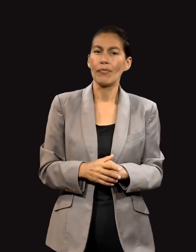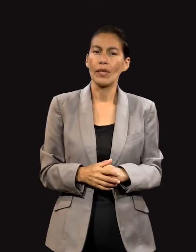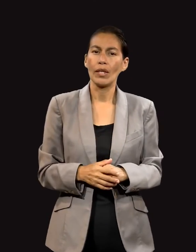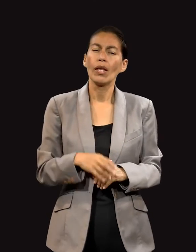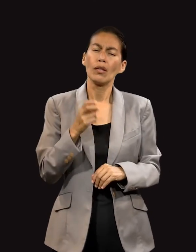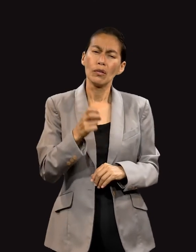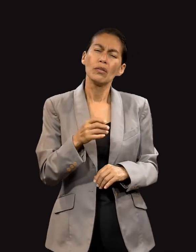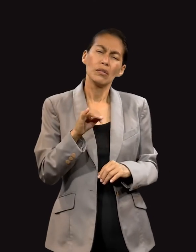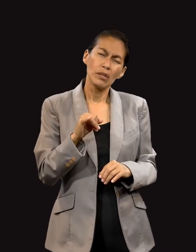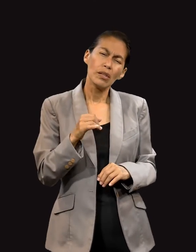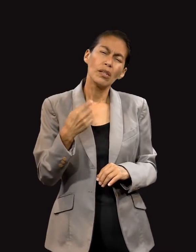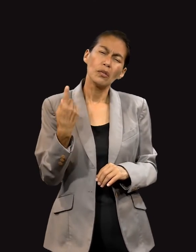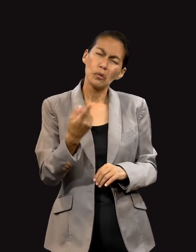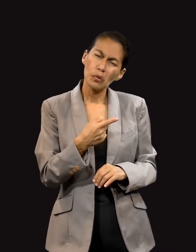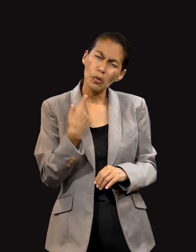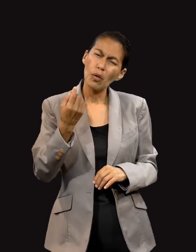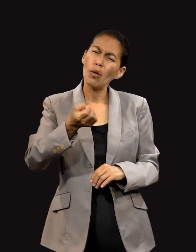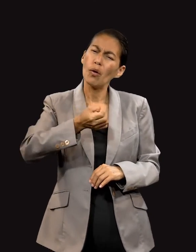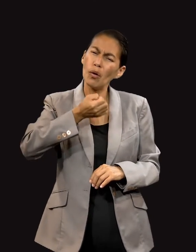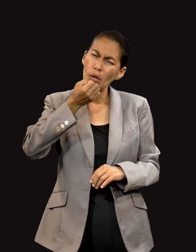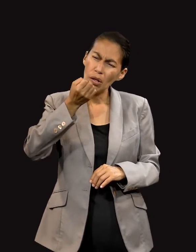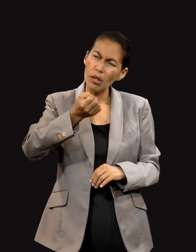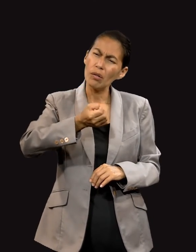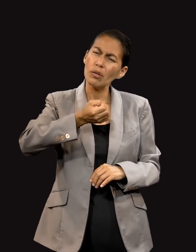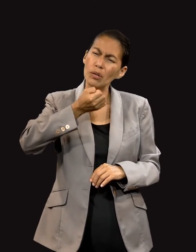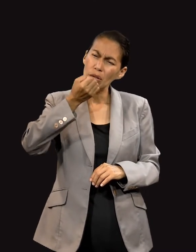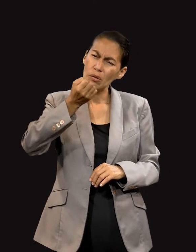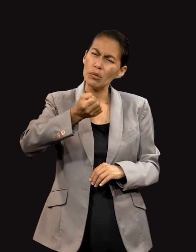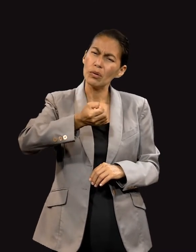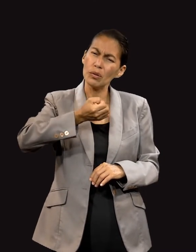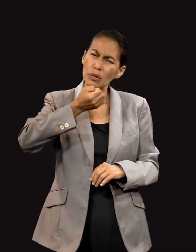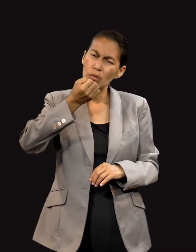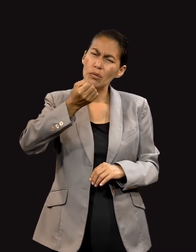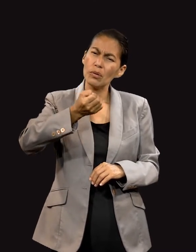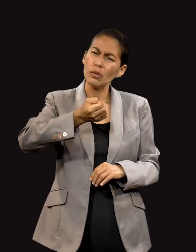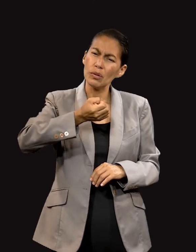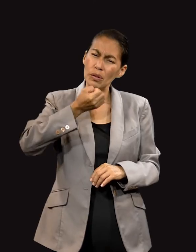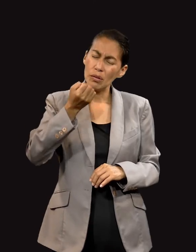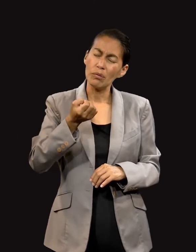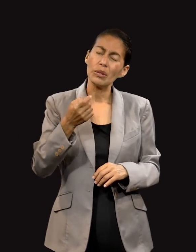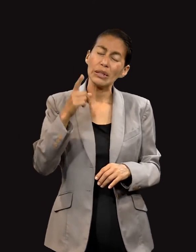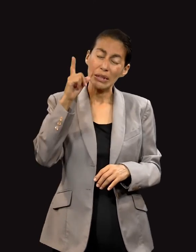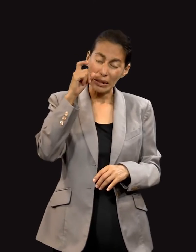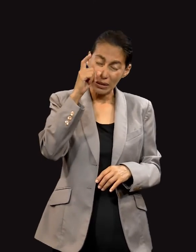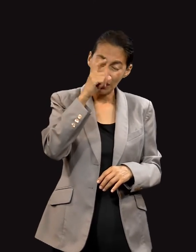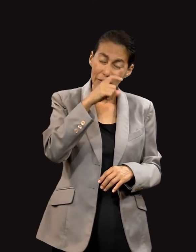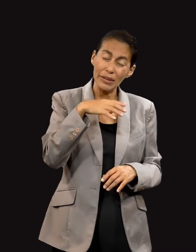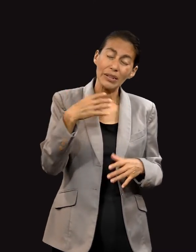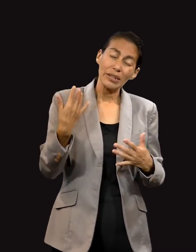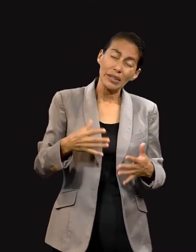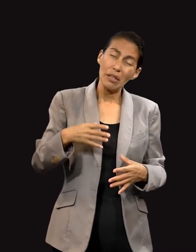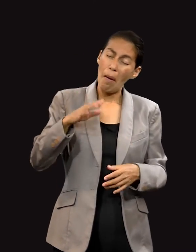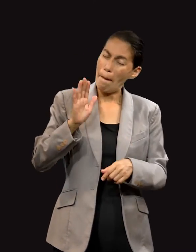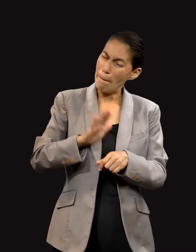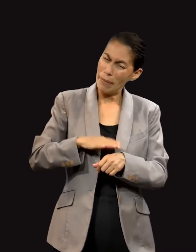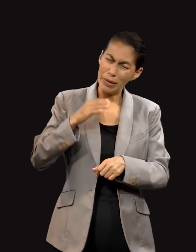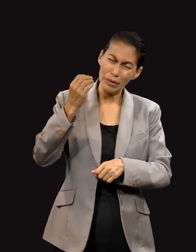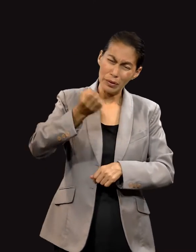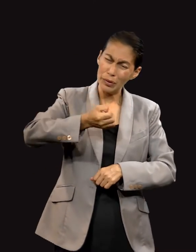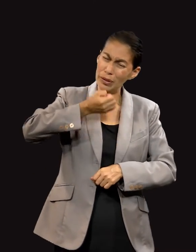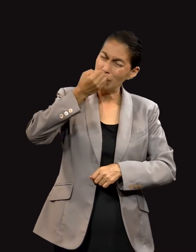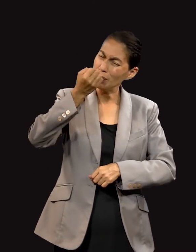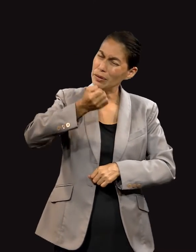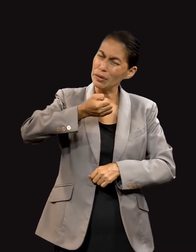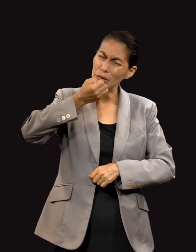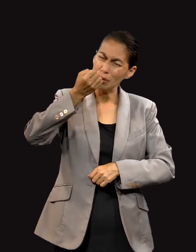sí, oramos y entonces, bueno, pues empezó una lucha y más